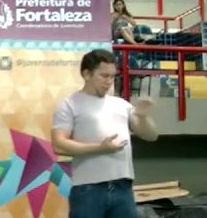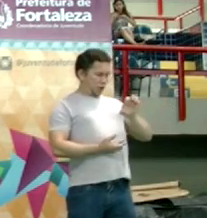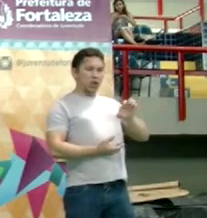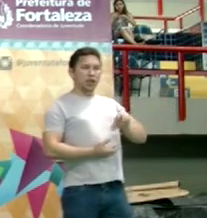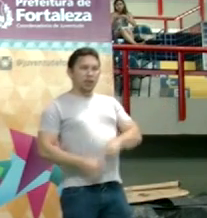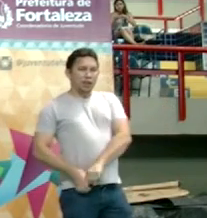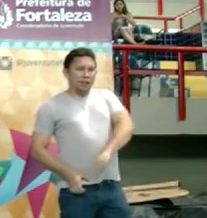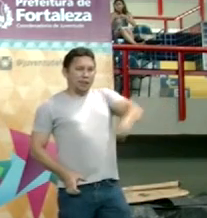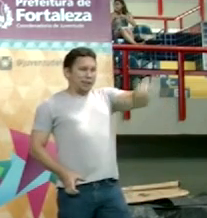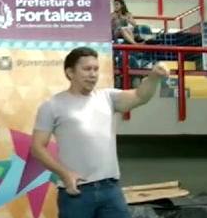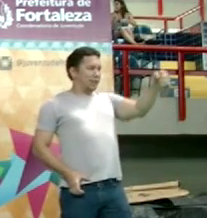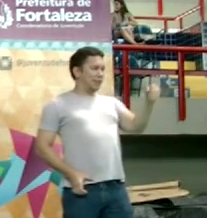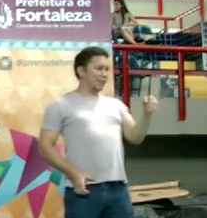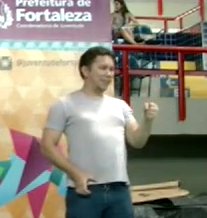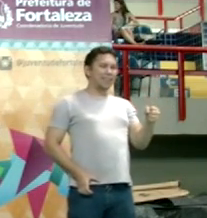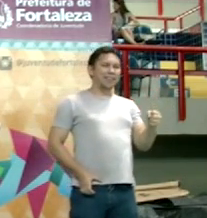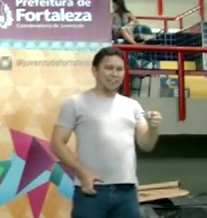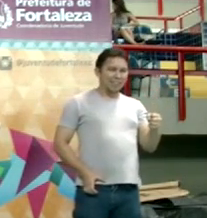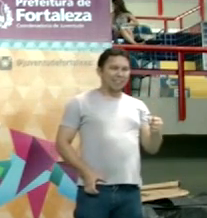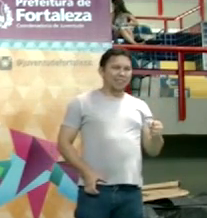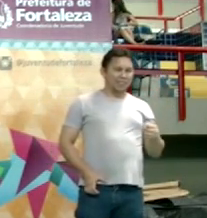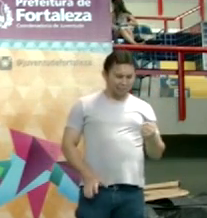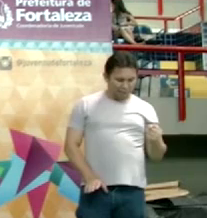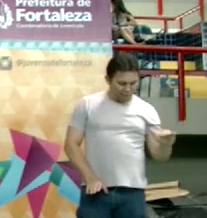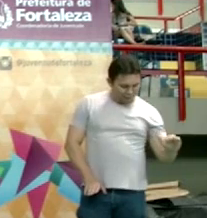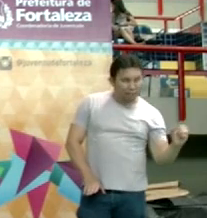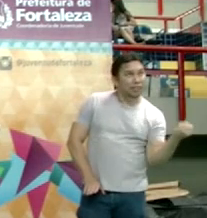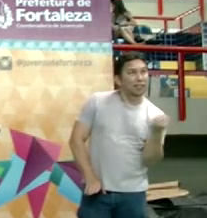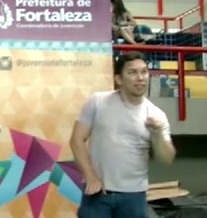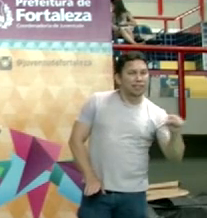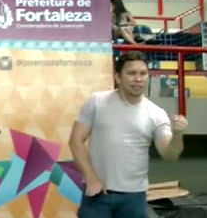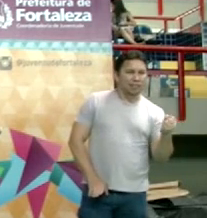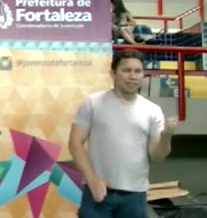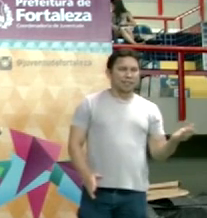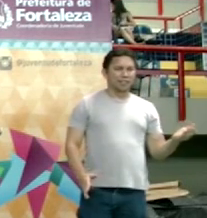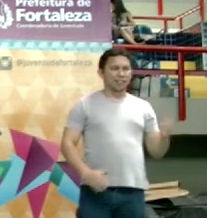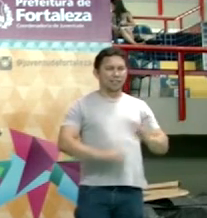mestre Jedi. Quase o Obi-Wan Kenobi.